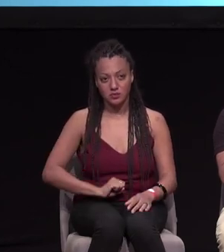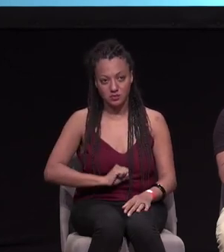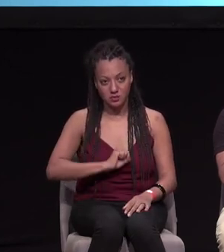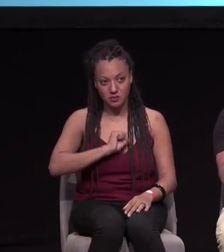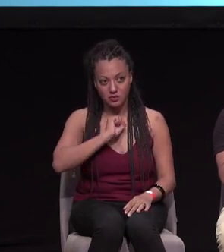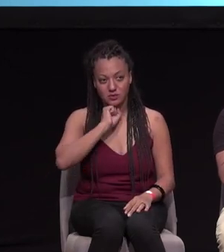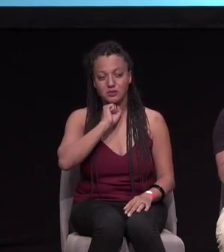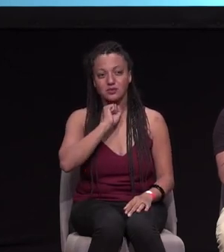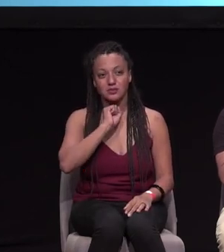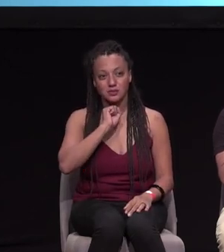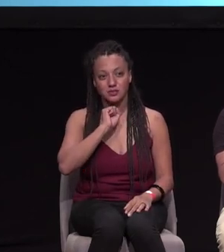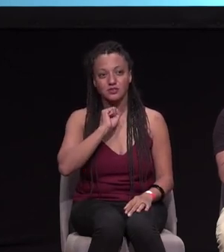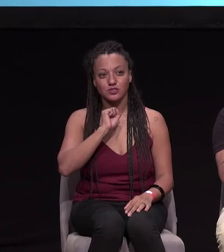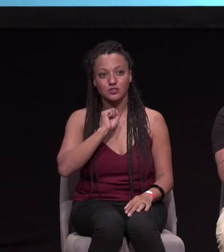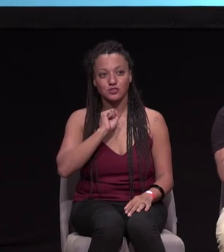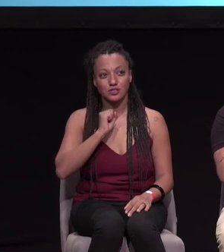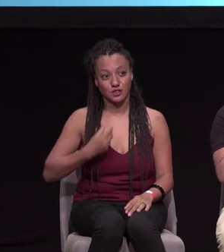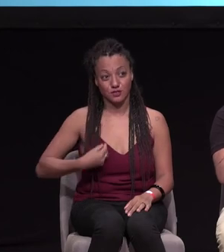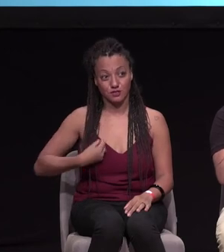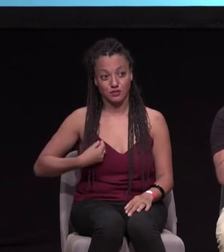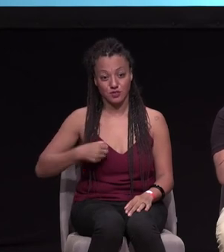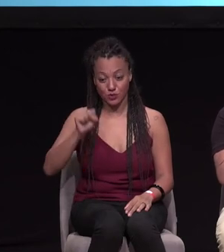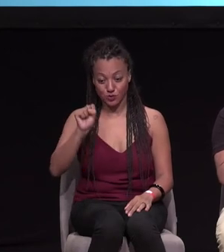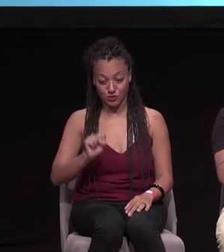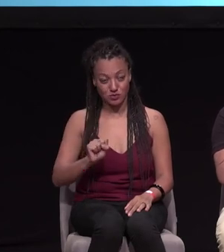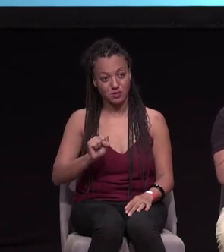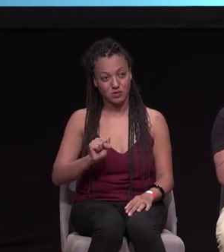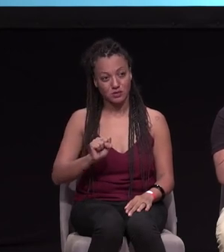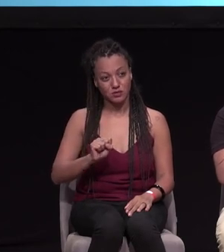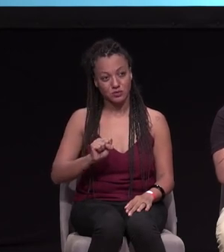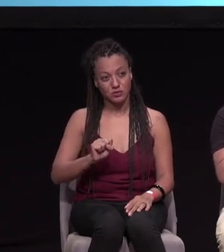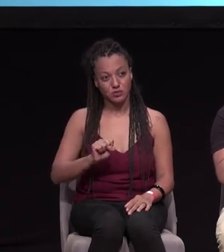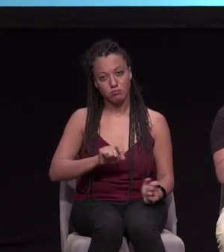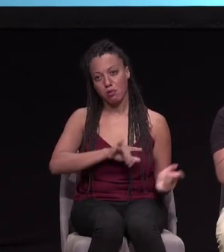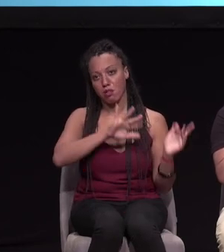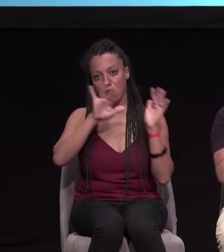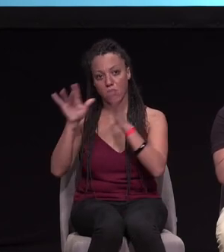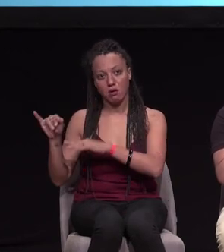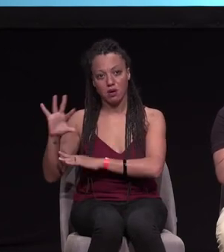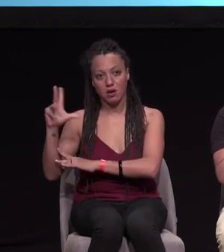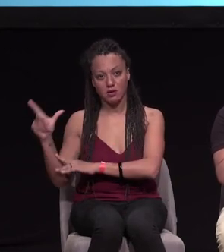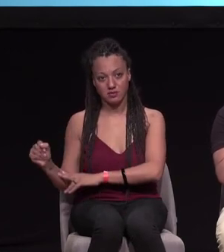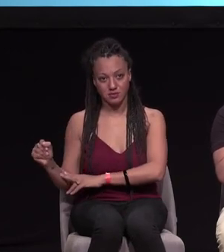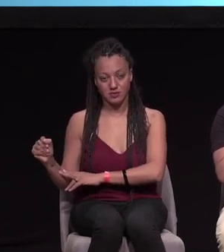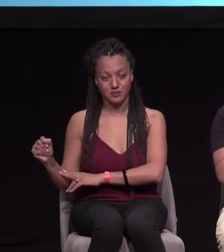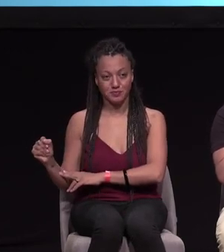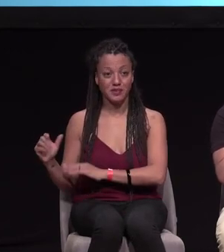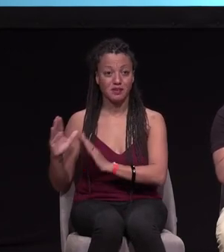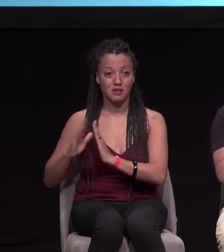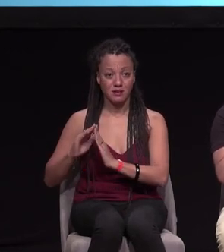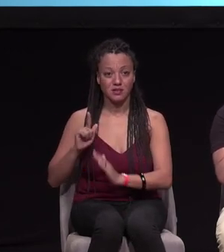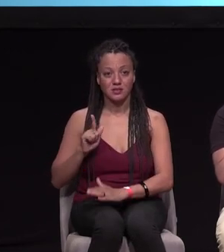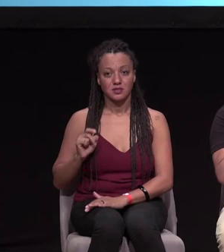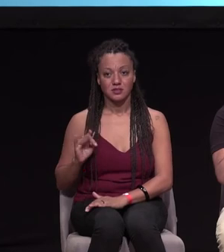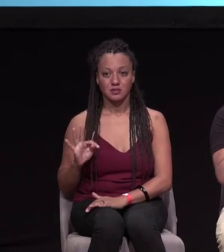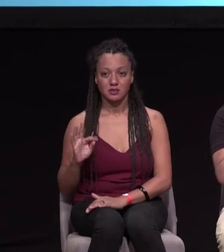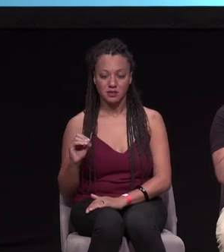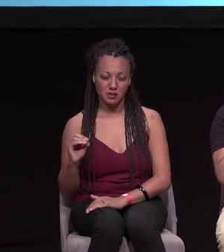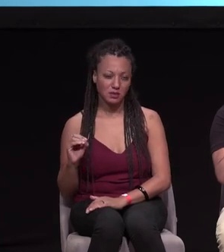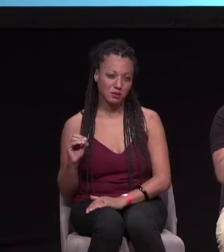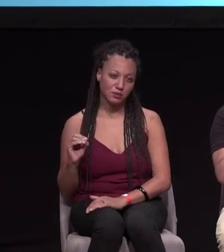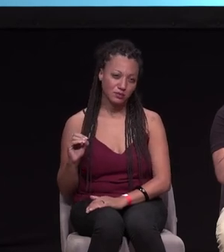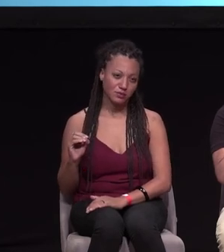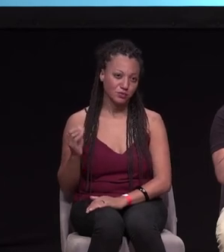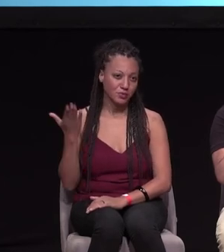religiosos do sudeste vão à áfrica e os guetos as casas de que tu é possivelmente a antiga